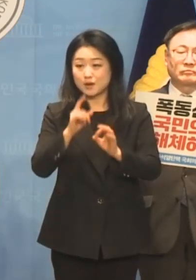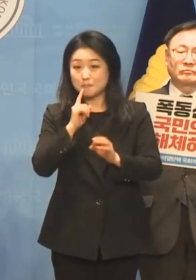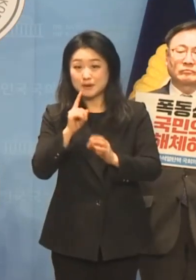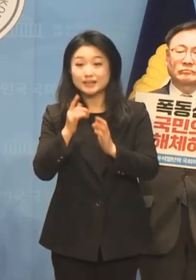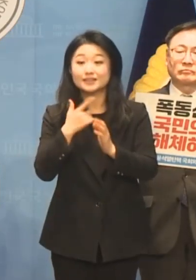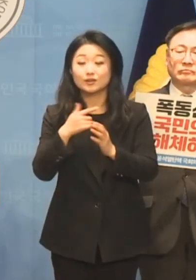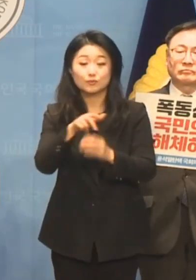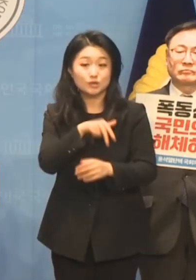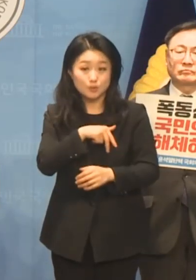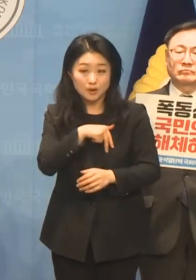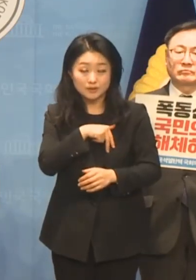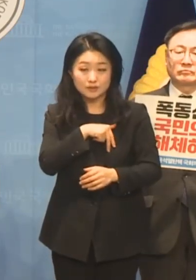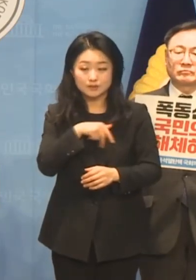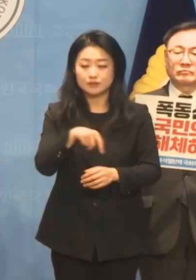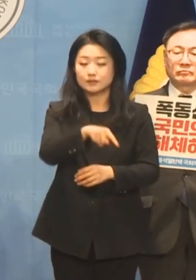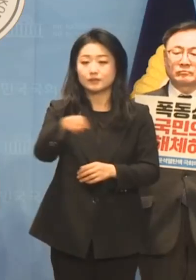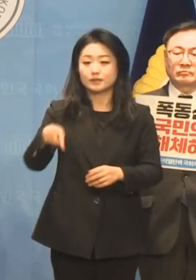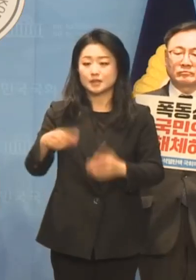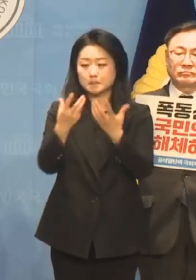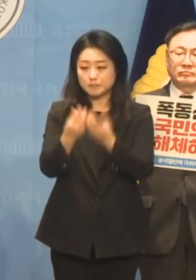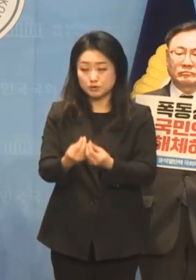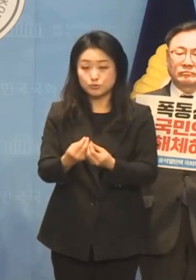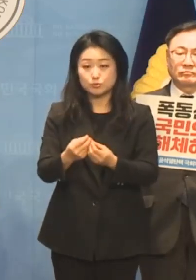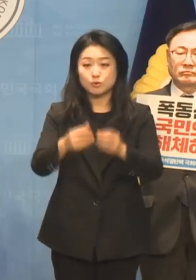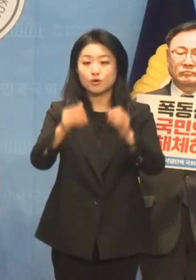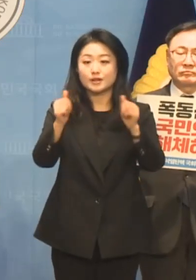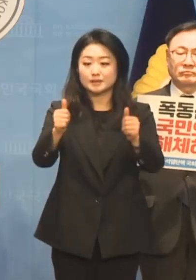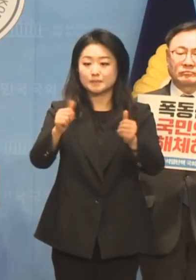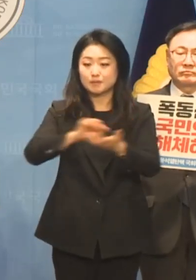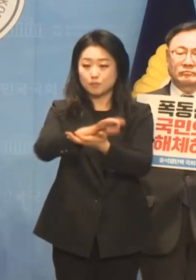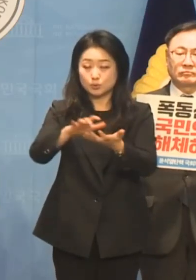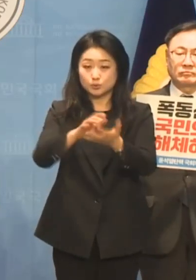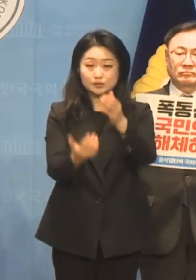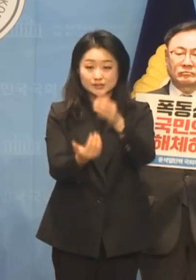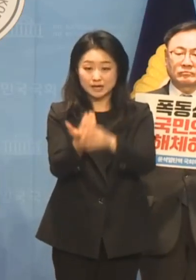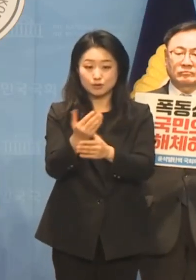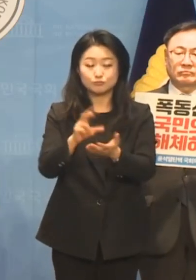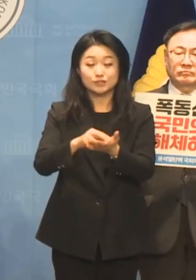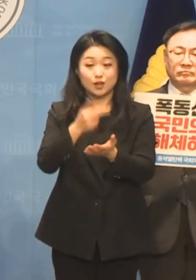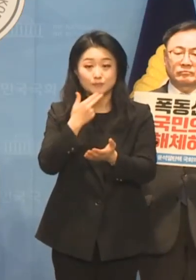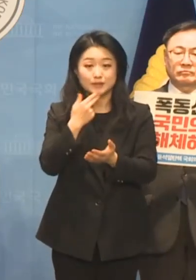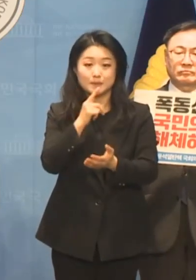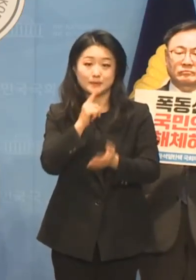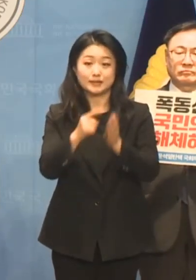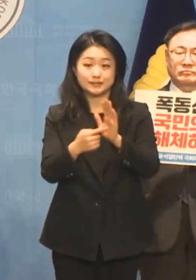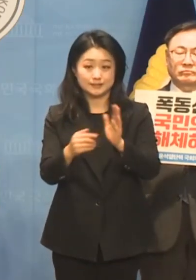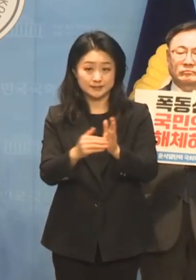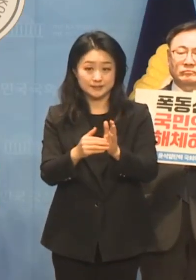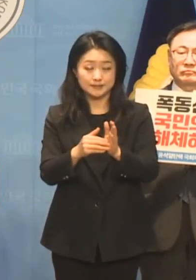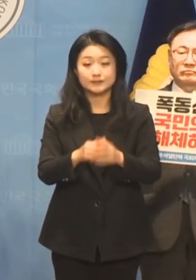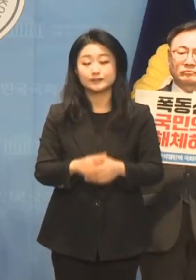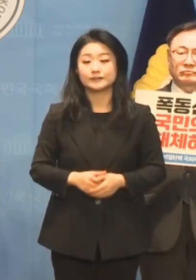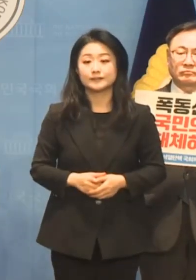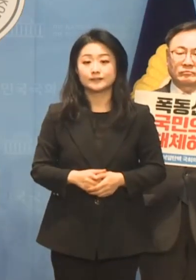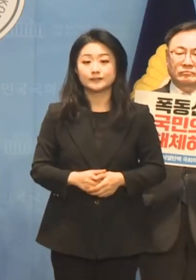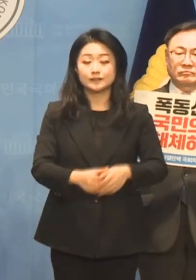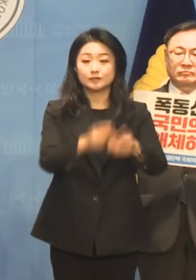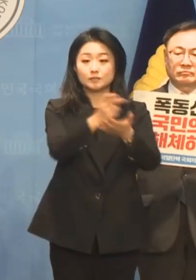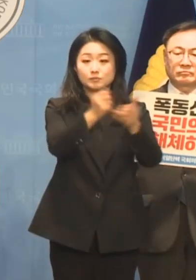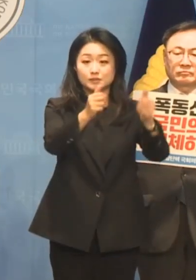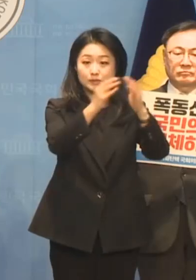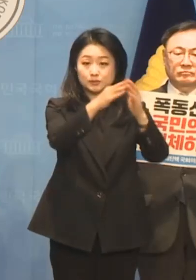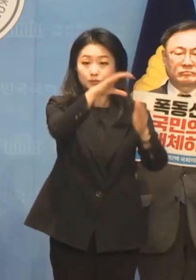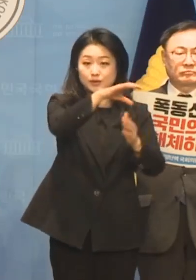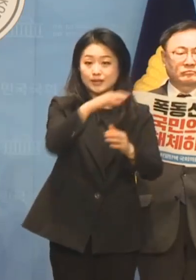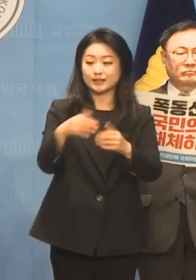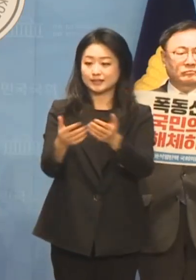폭도들을 십자군에 비유하며 법원 폭동 사태에 정당성을 부여하고 있습니다. 헌재는 당대표의